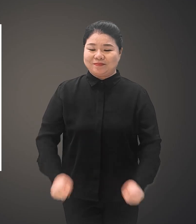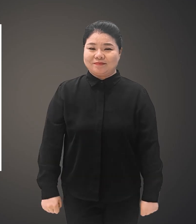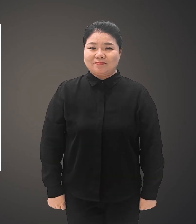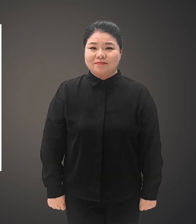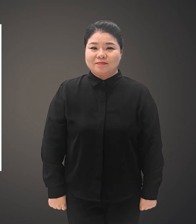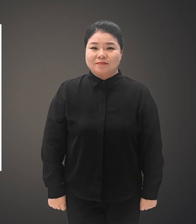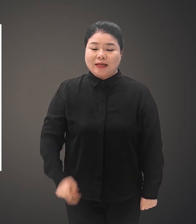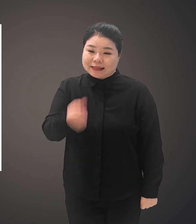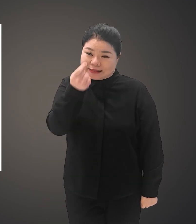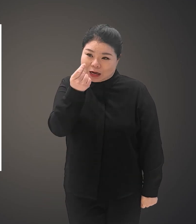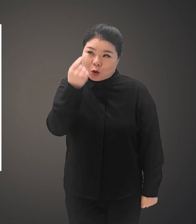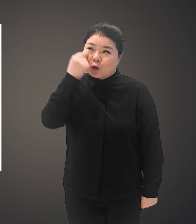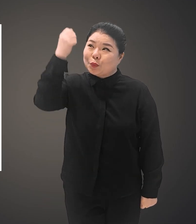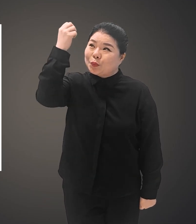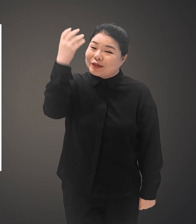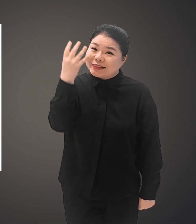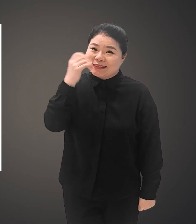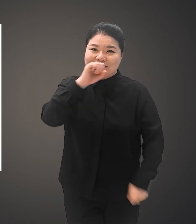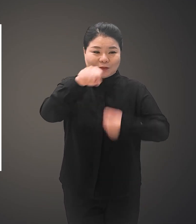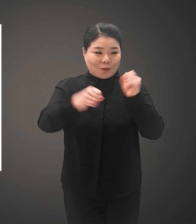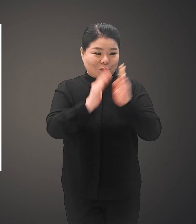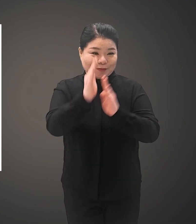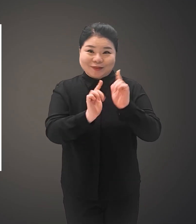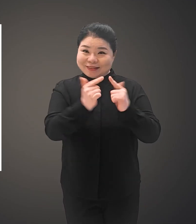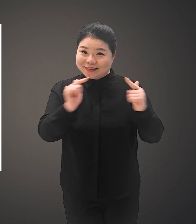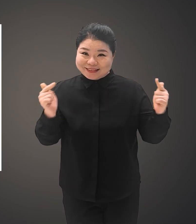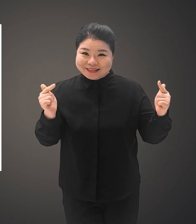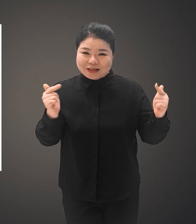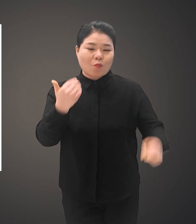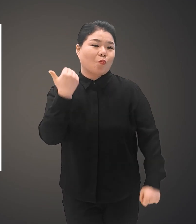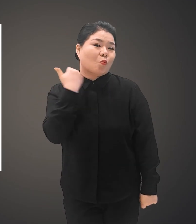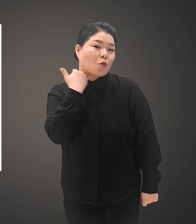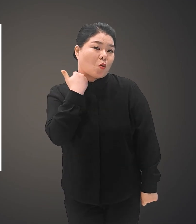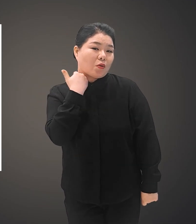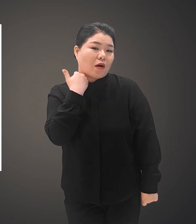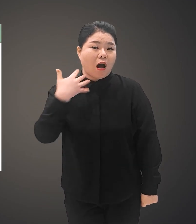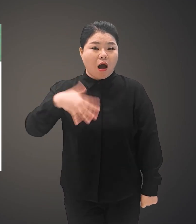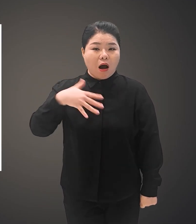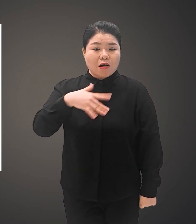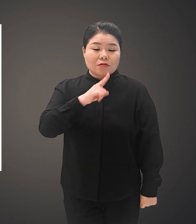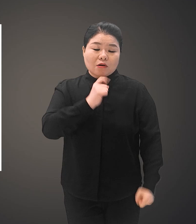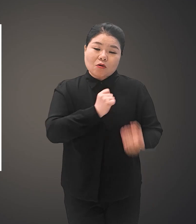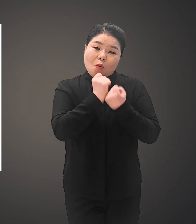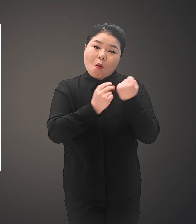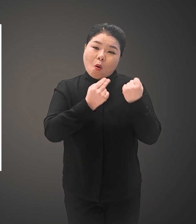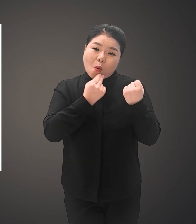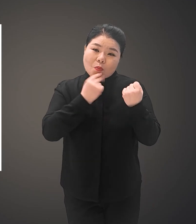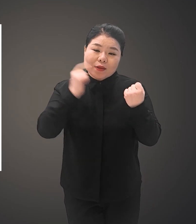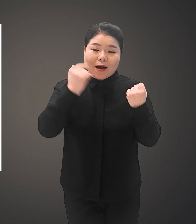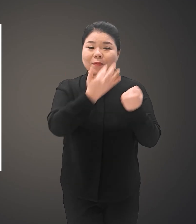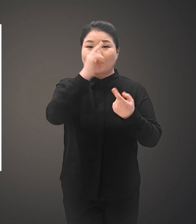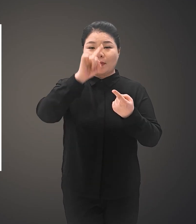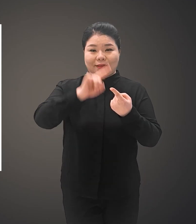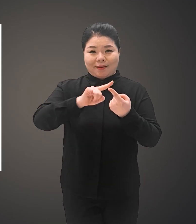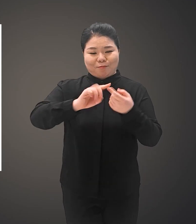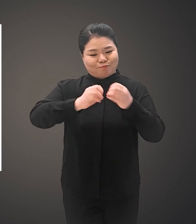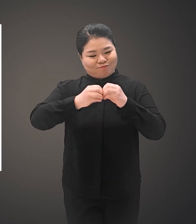어찌 보면 작고 눈부신 동식물들, 눈에 보이지 않거나 아직 말해지지 않은 아름다움에